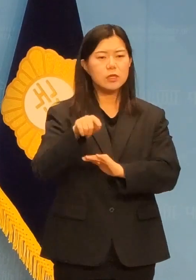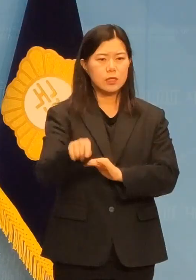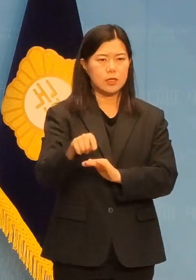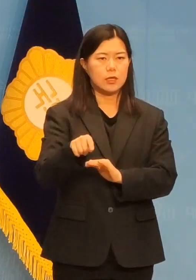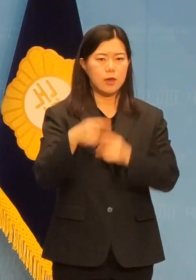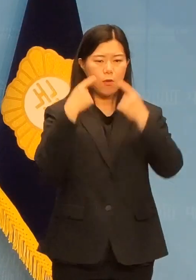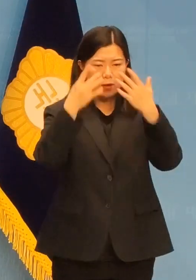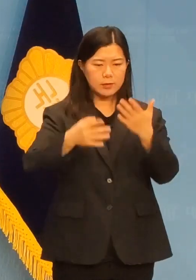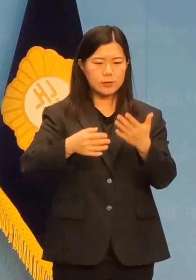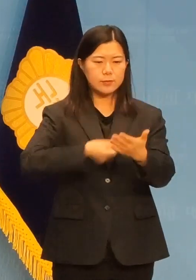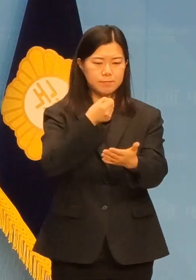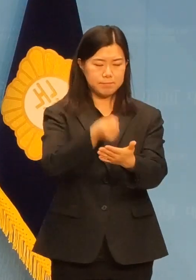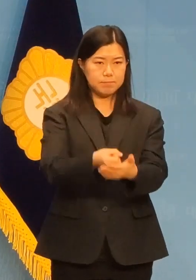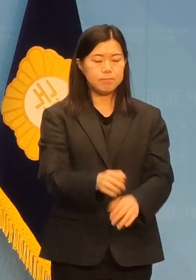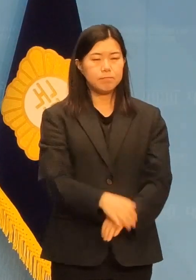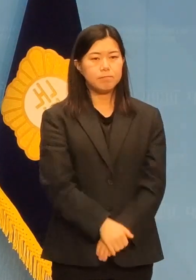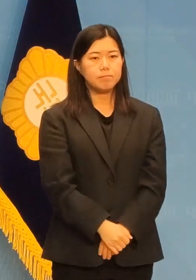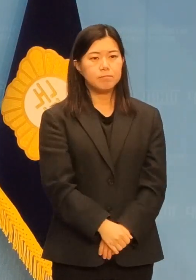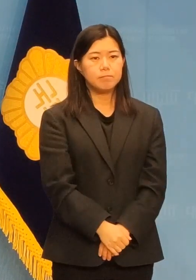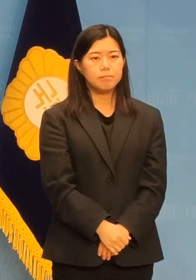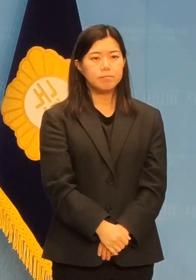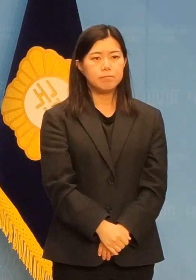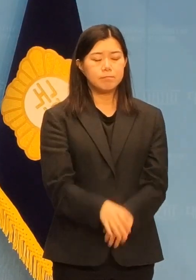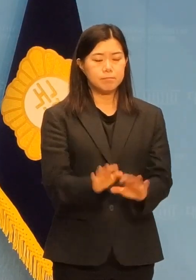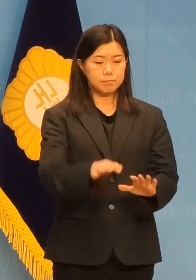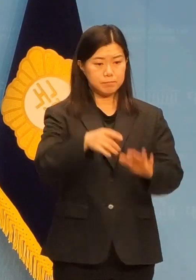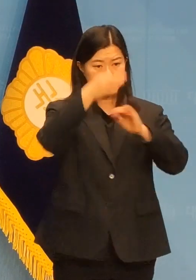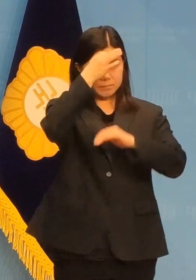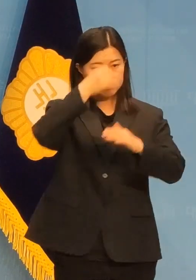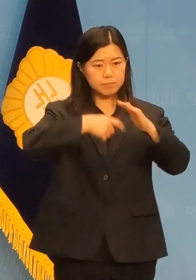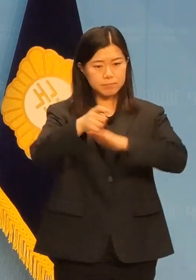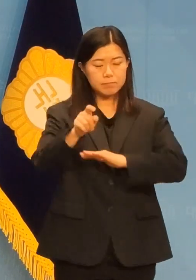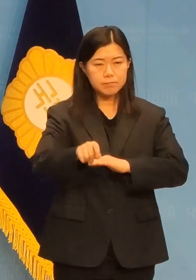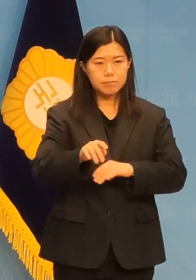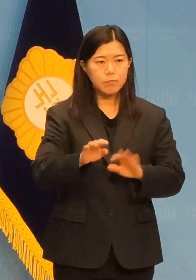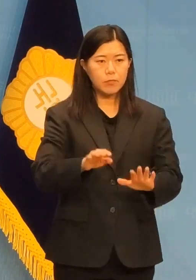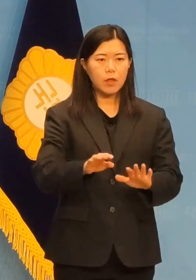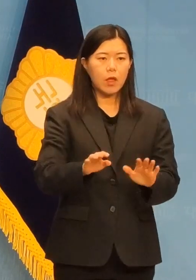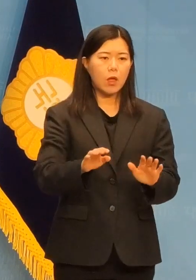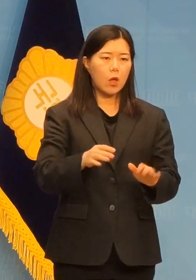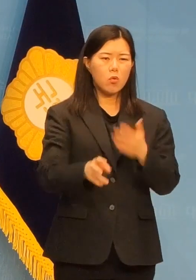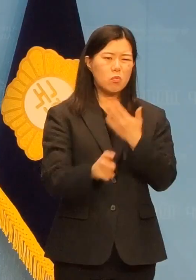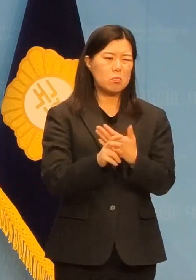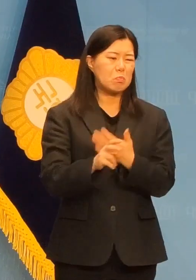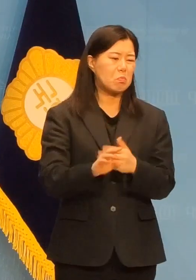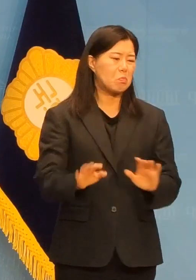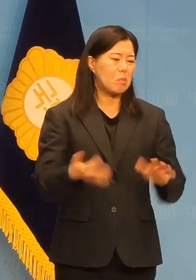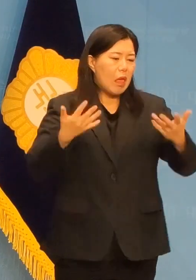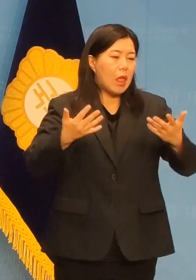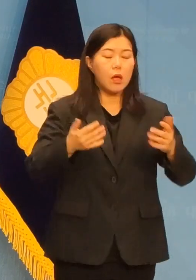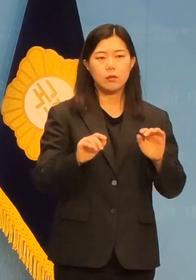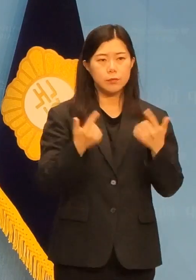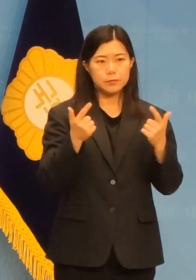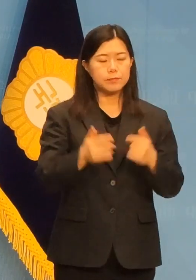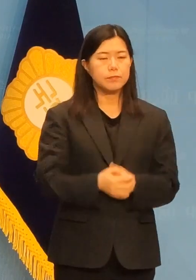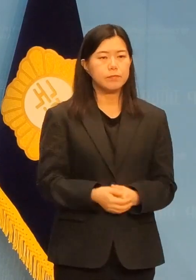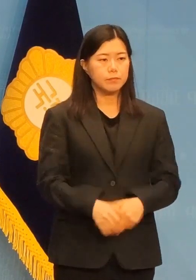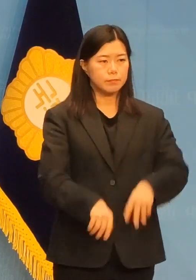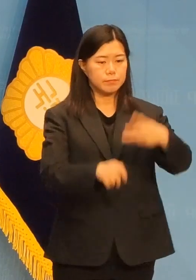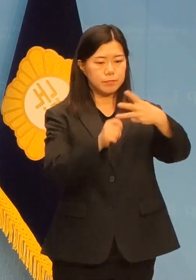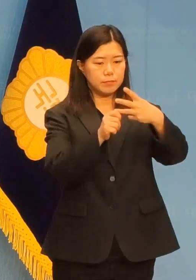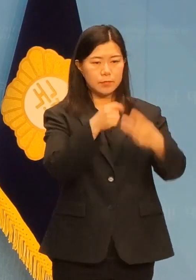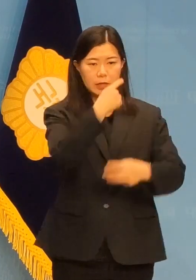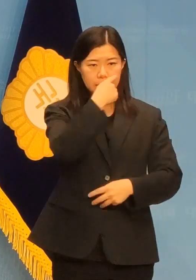행위로 분명히 구분했습니다. 이제 기술 탈취는 가벼운 위반이 아닙니다. 셋째,